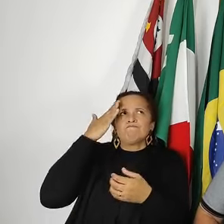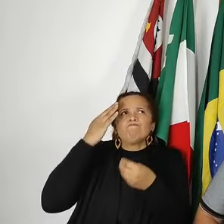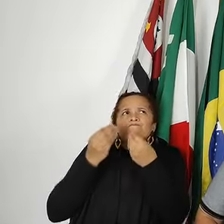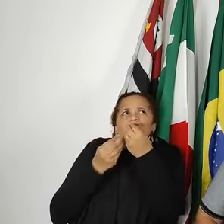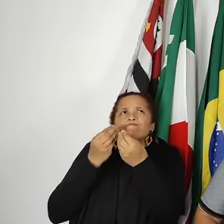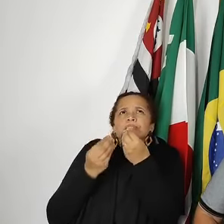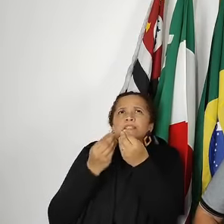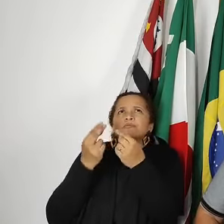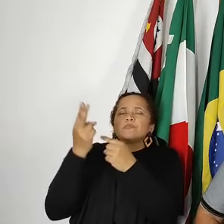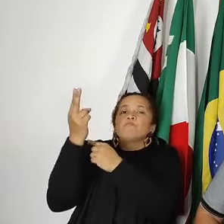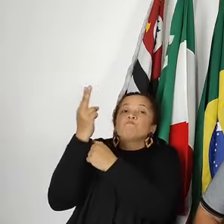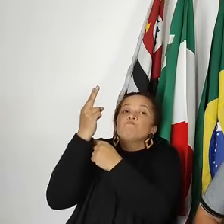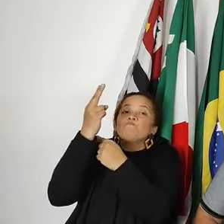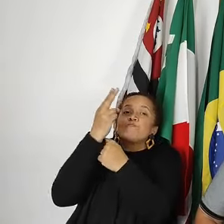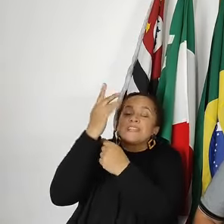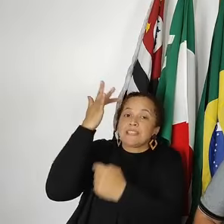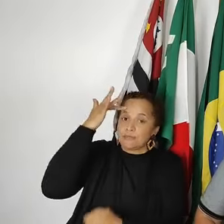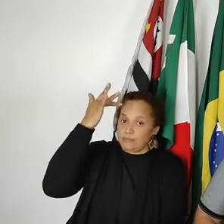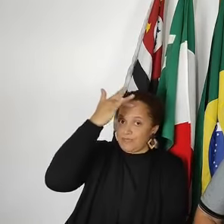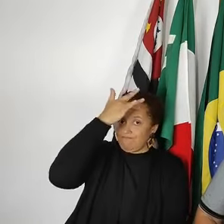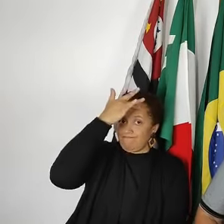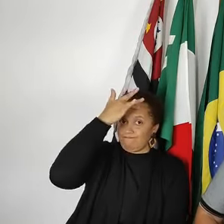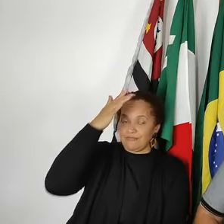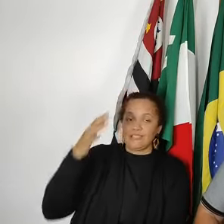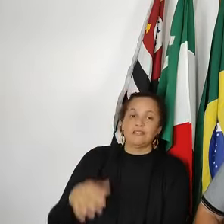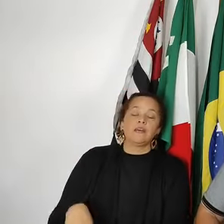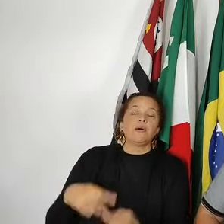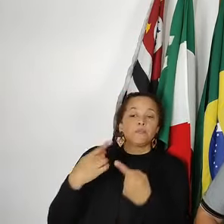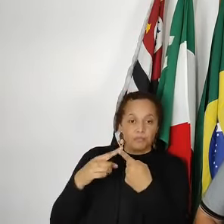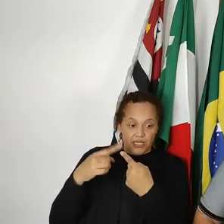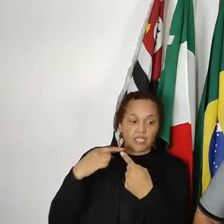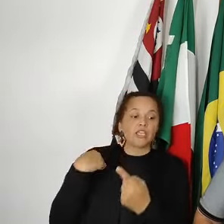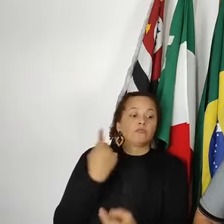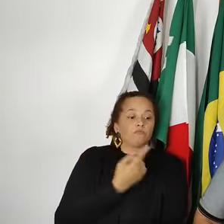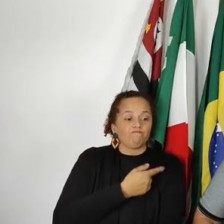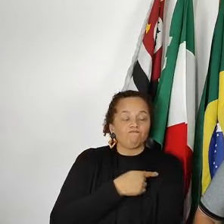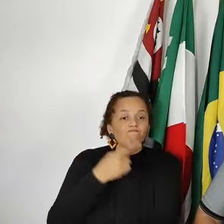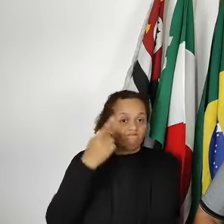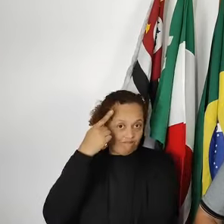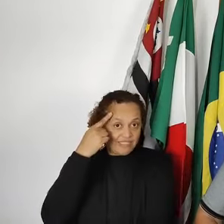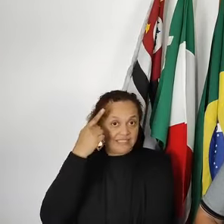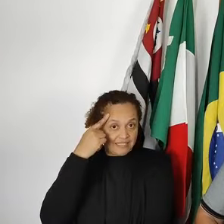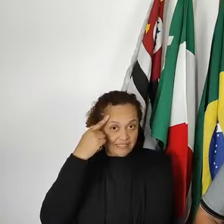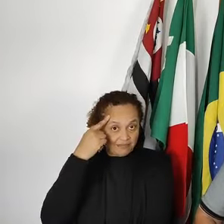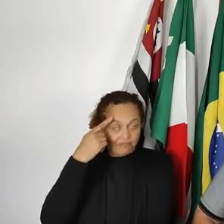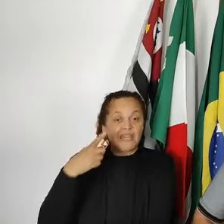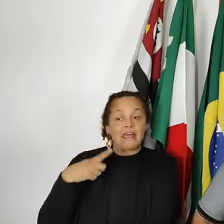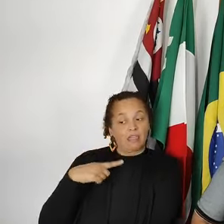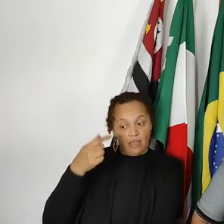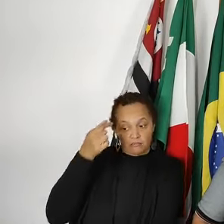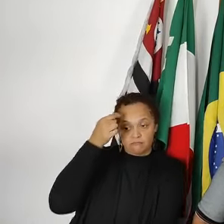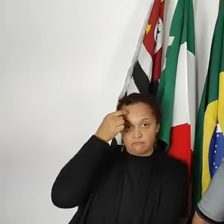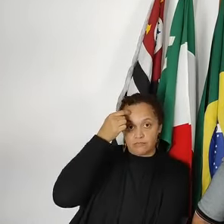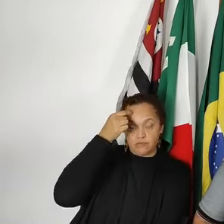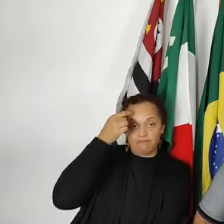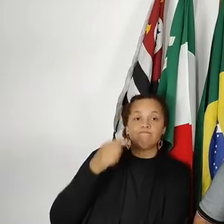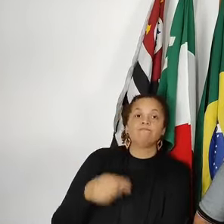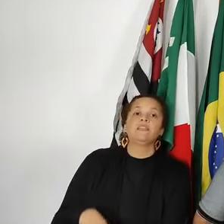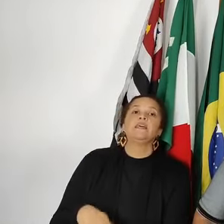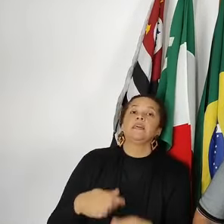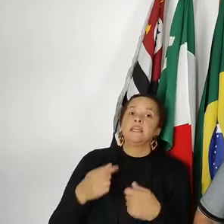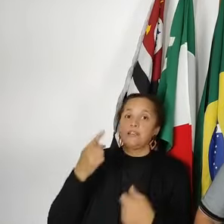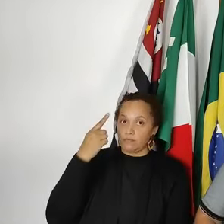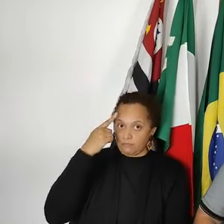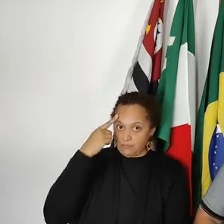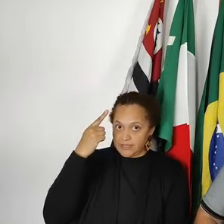mente, né, que somos ser pensante e que tem raciocínio, né, e que os